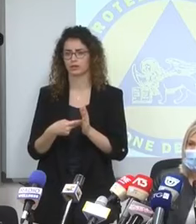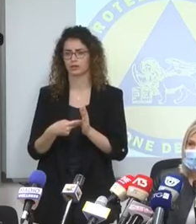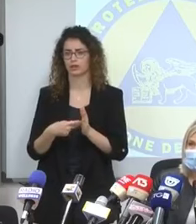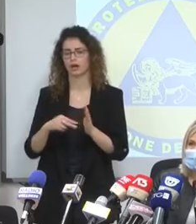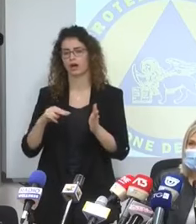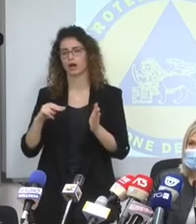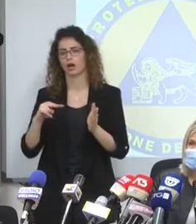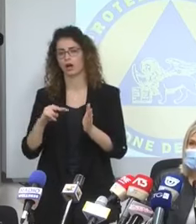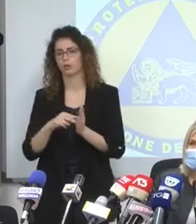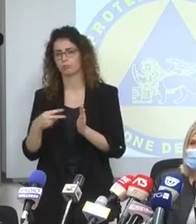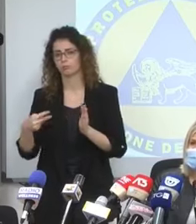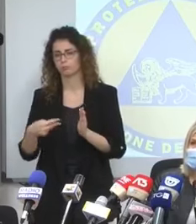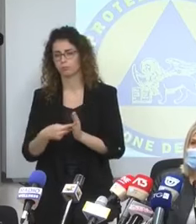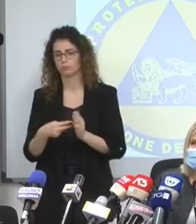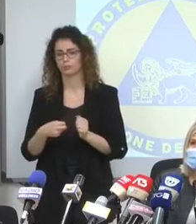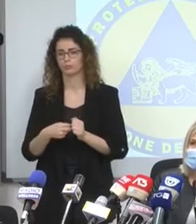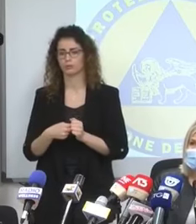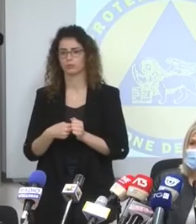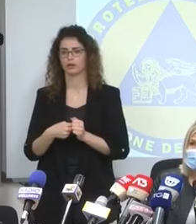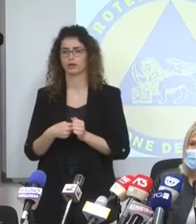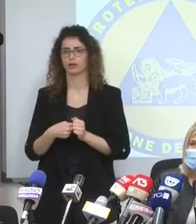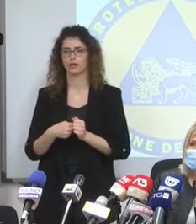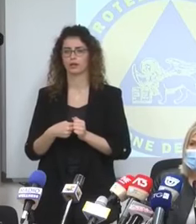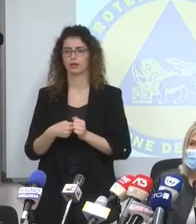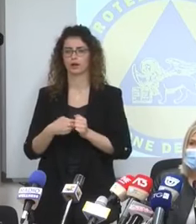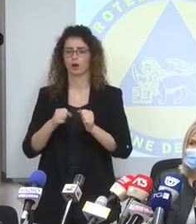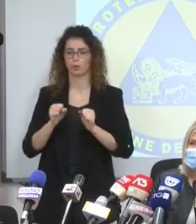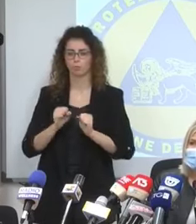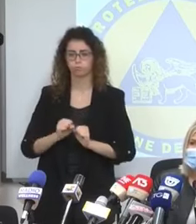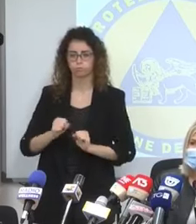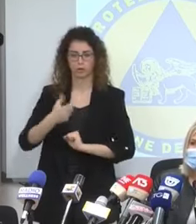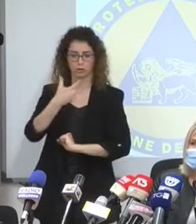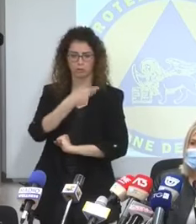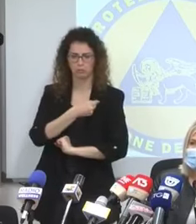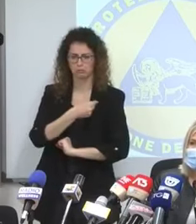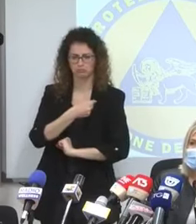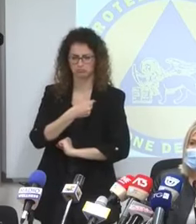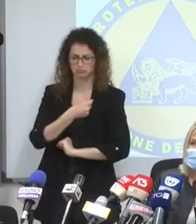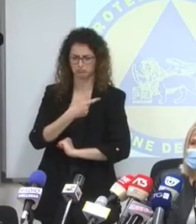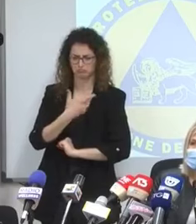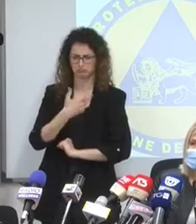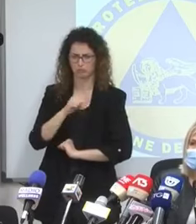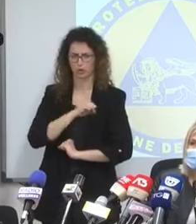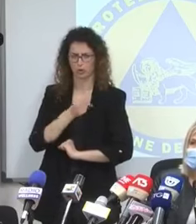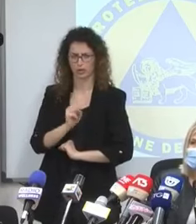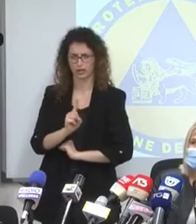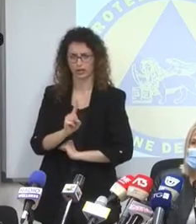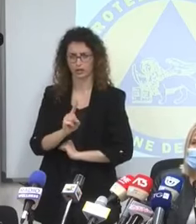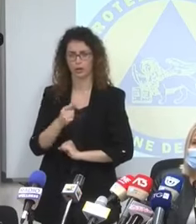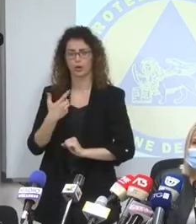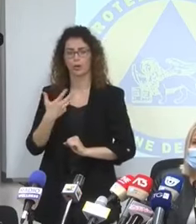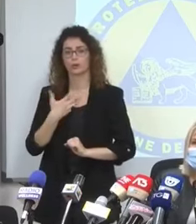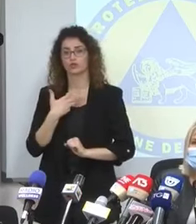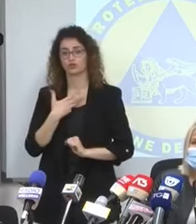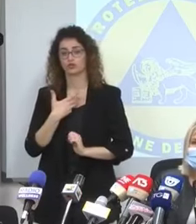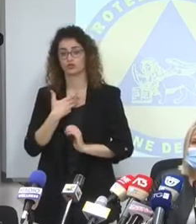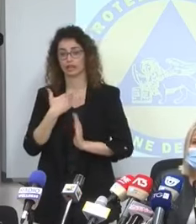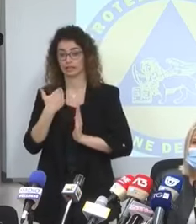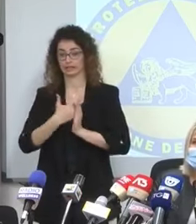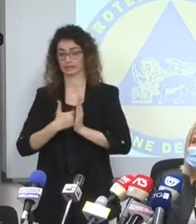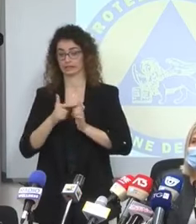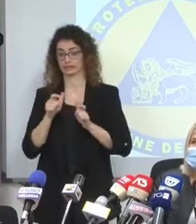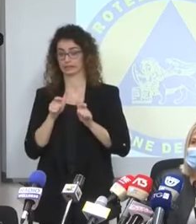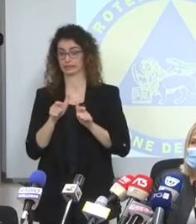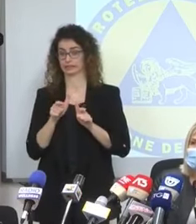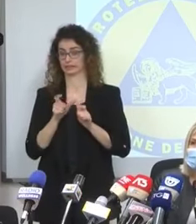la possibilità per loro di esercitare, di poter fare la vaccinazione, ma i vincoli che loro hanno sono